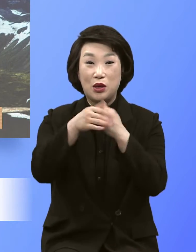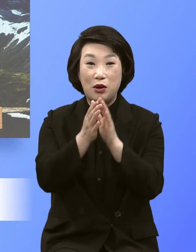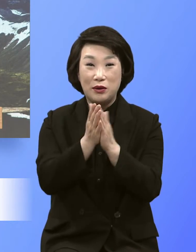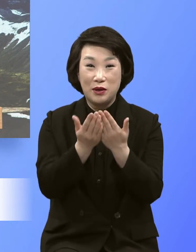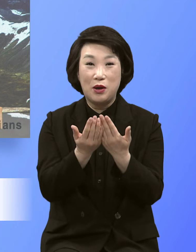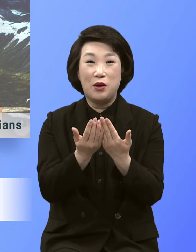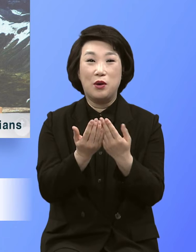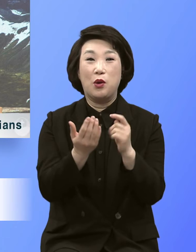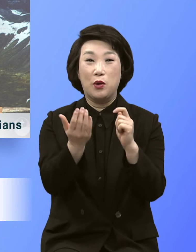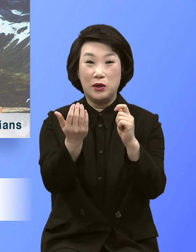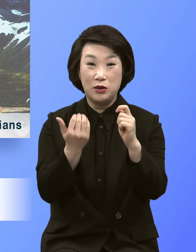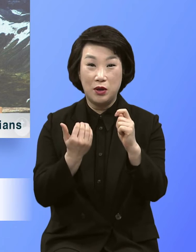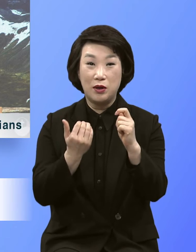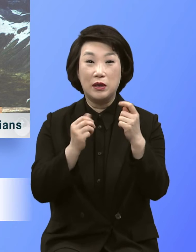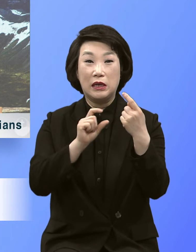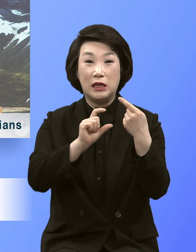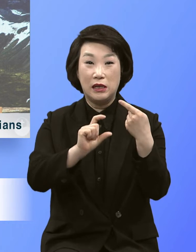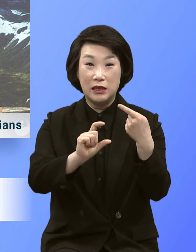고린도전서 1장